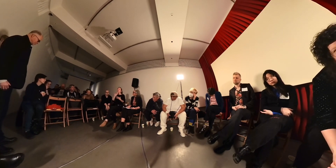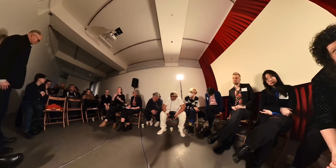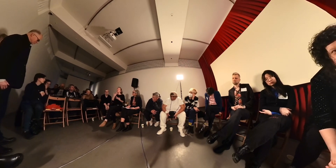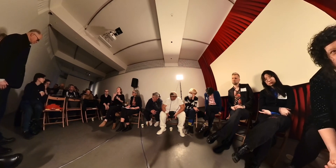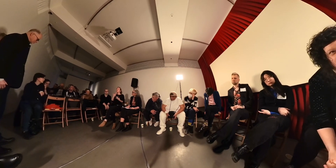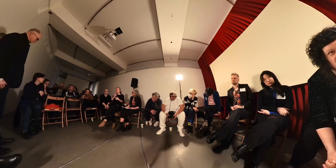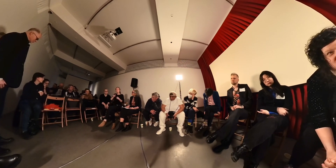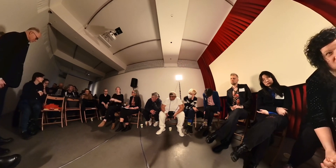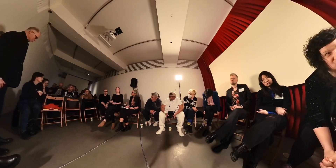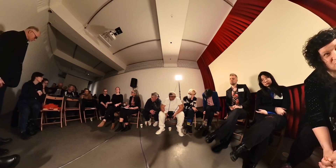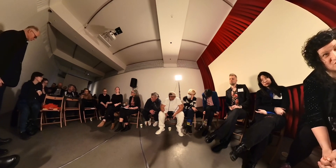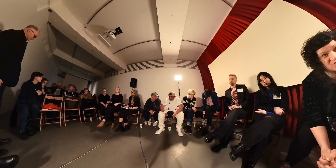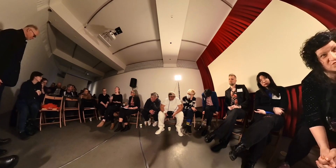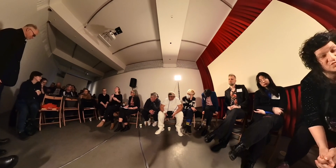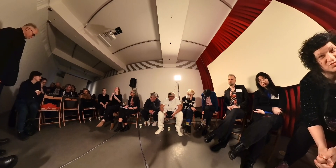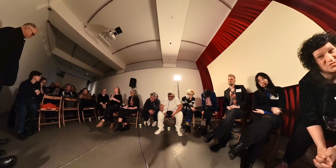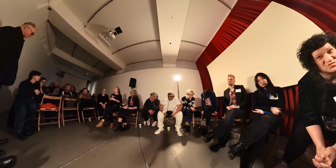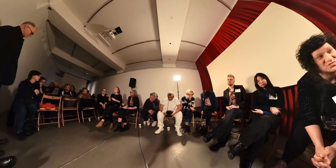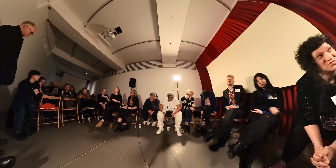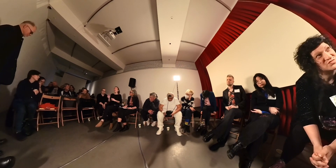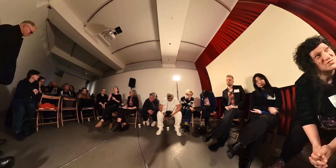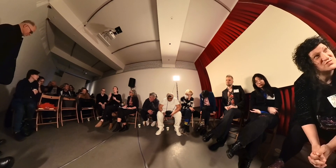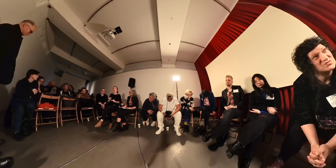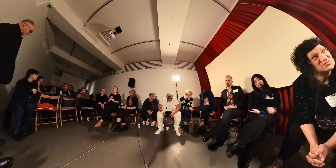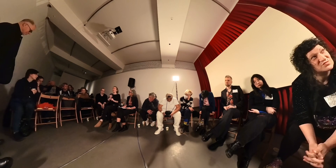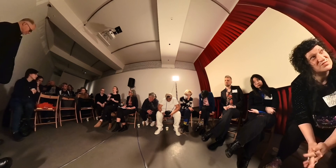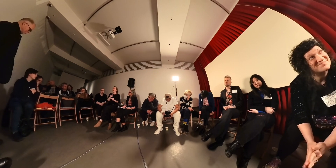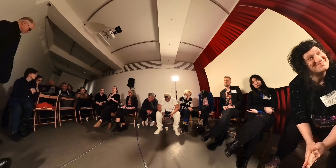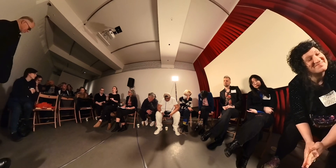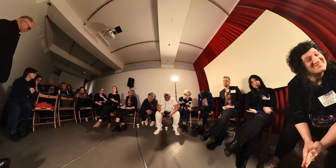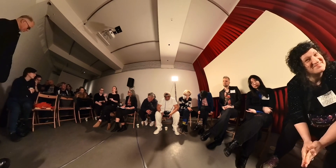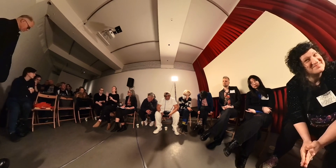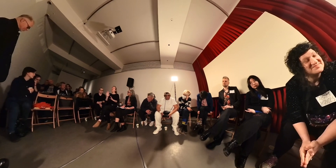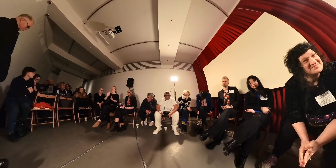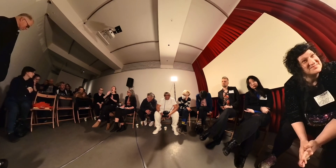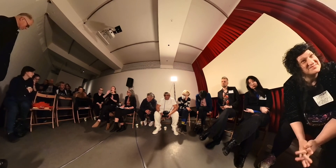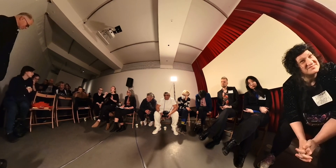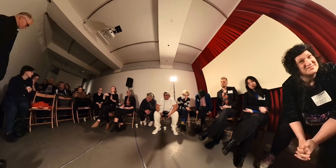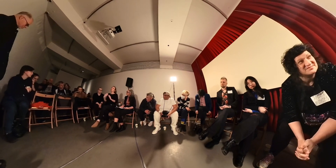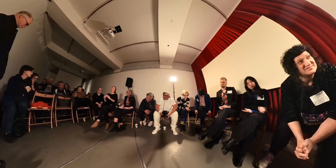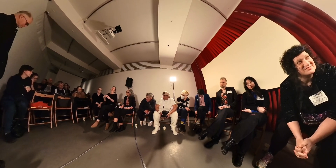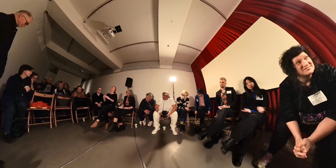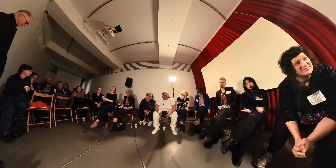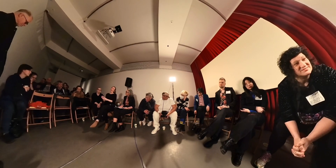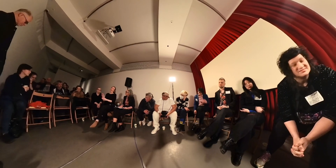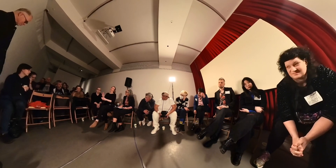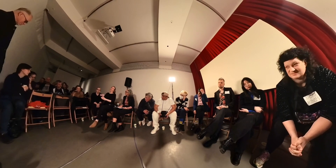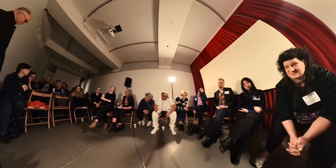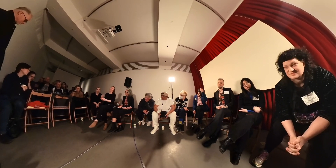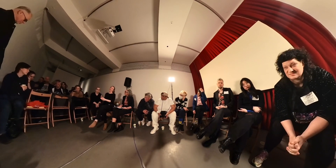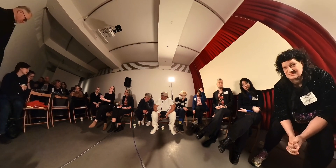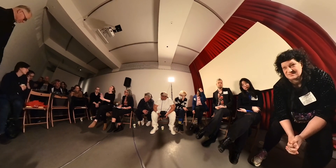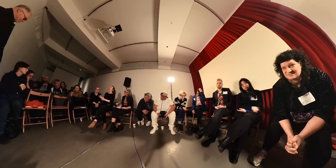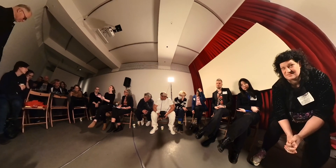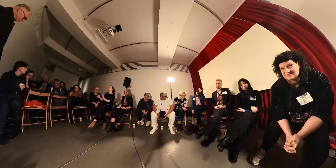prostě jak tohle to dostávat jako to hlavní a ne jakoby něco sekundárního pro jako uspokojení nějakých jako